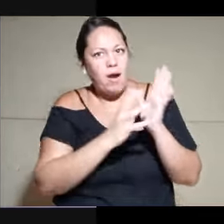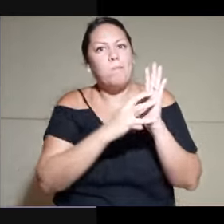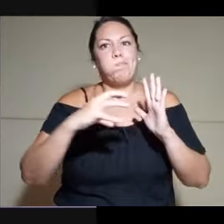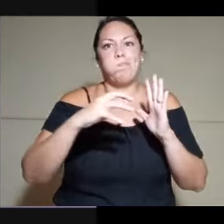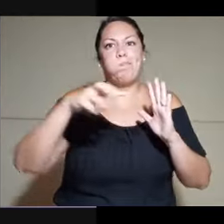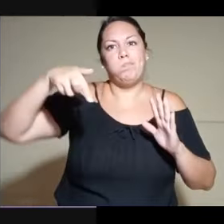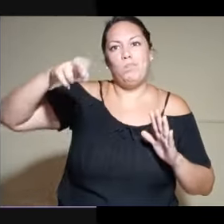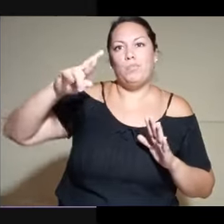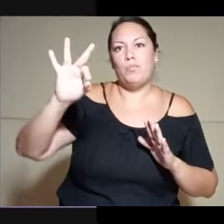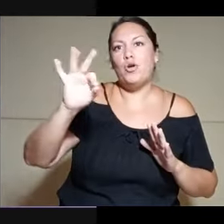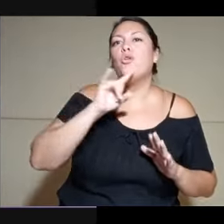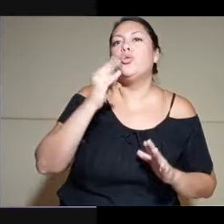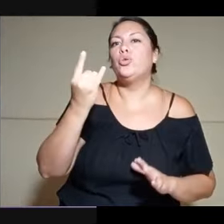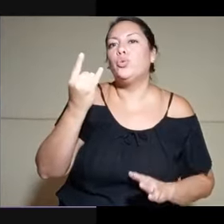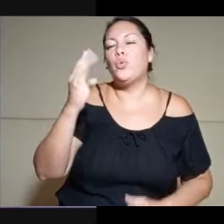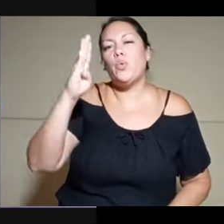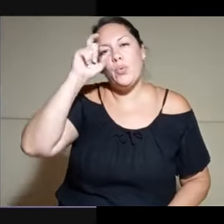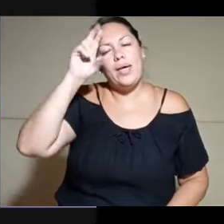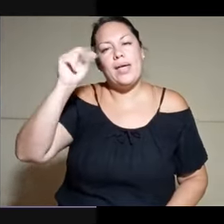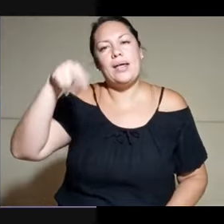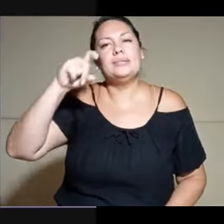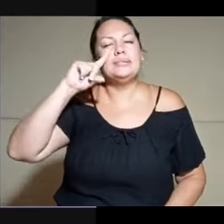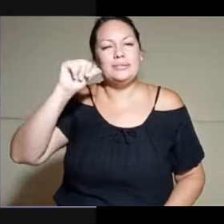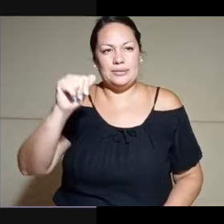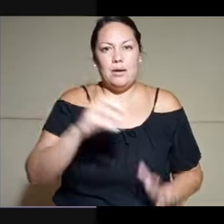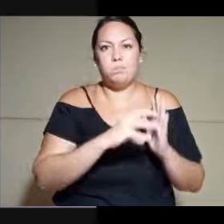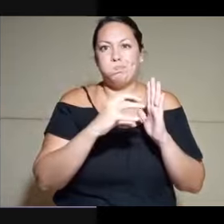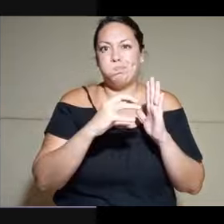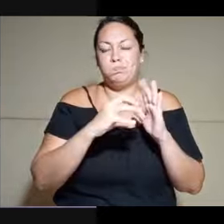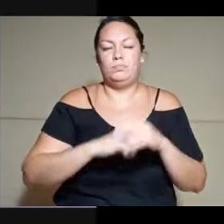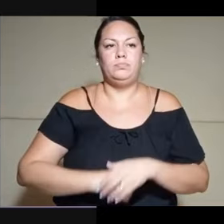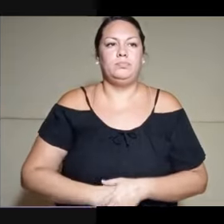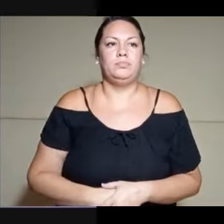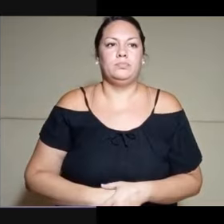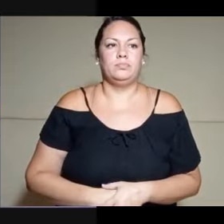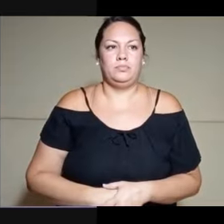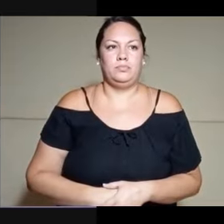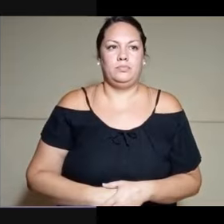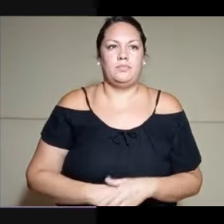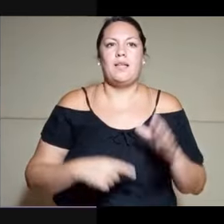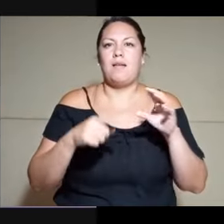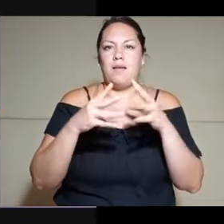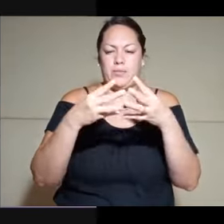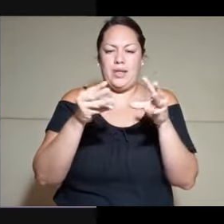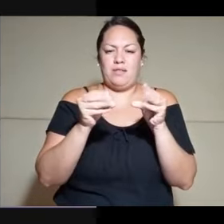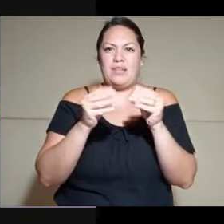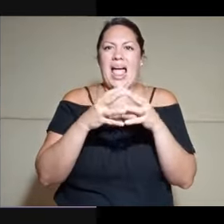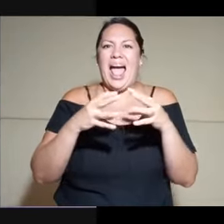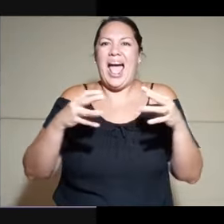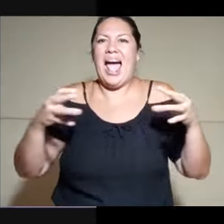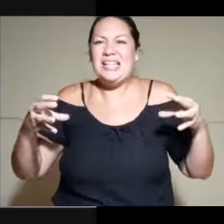pasamos entonces a la próxima estructura del tronco encefálico, que es la protuberancia. Como ustedes ven, la protuberancia es